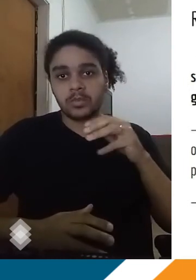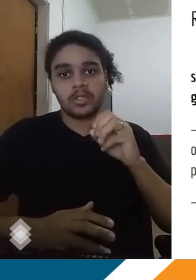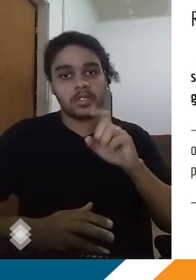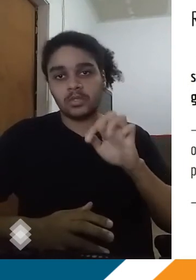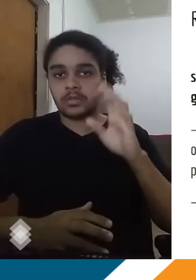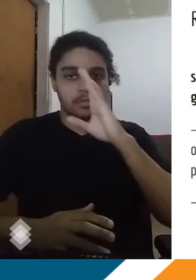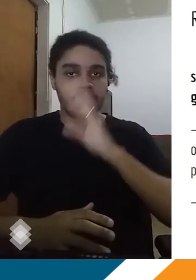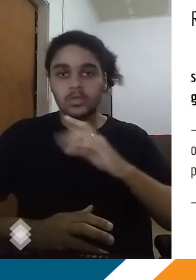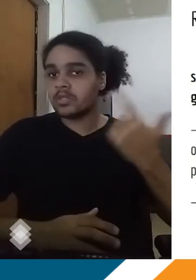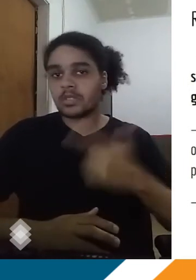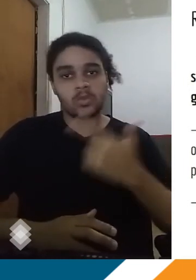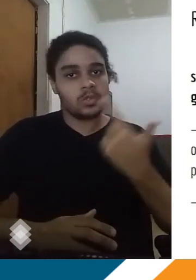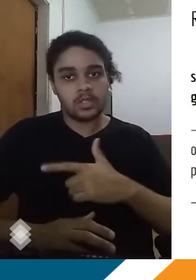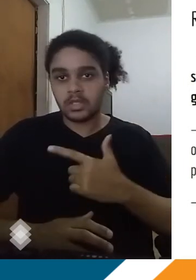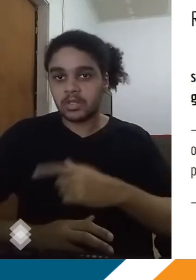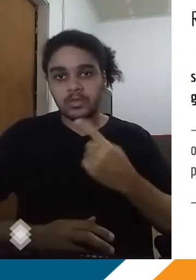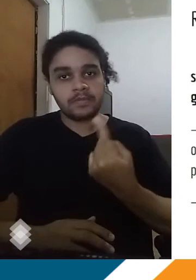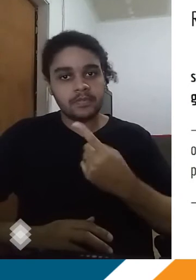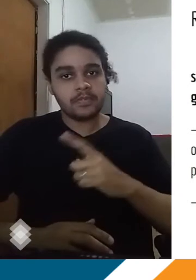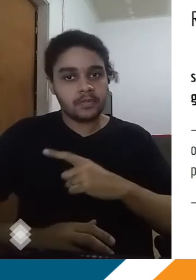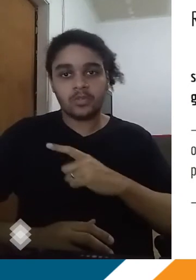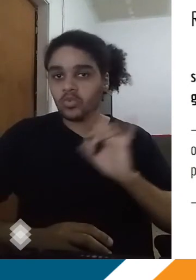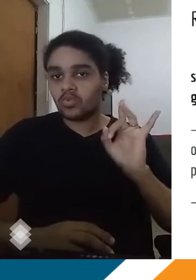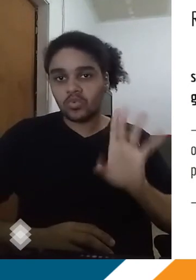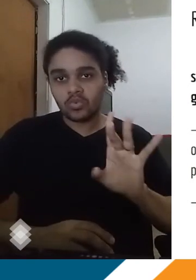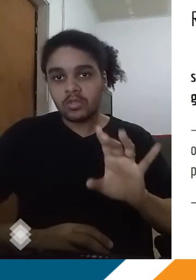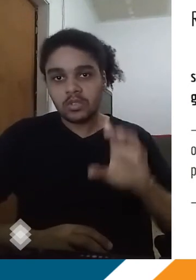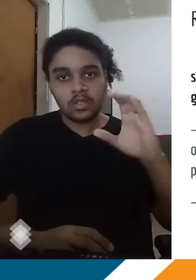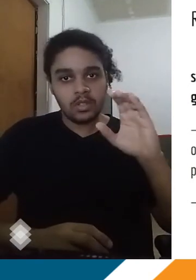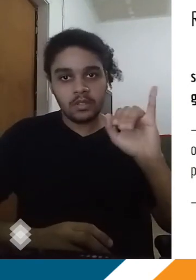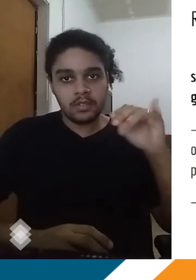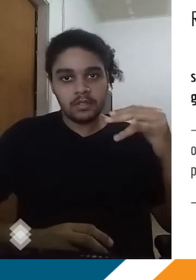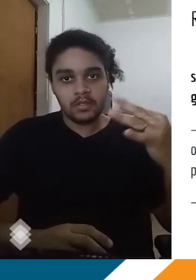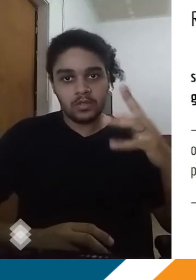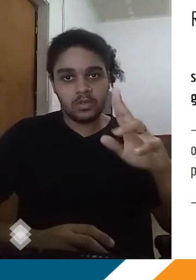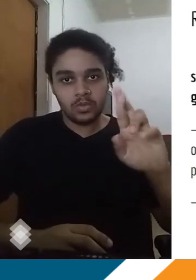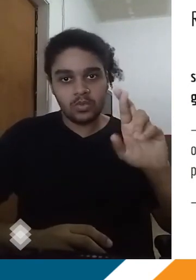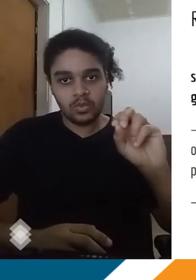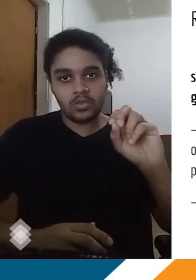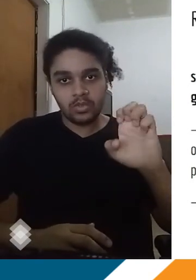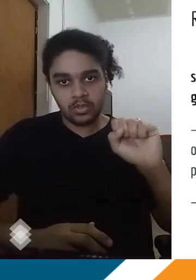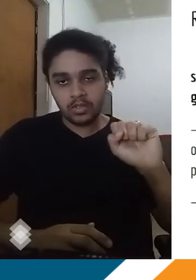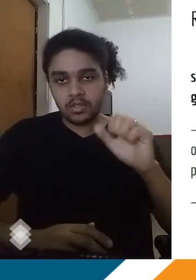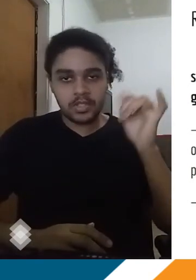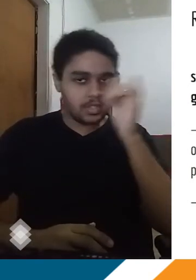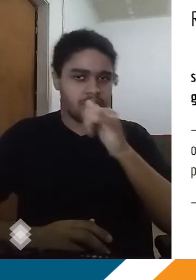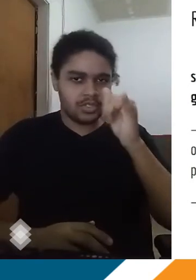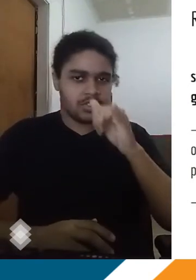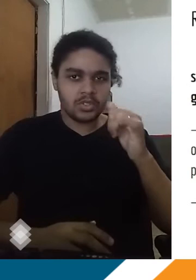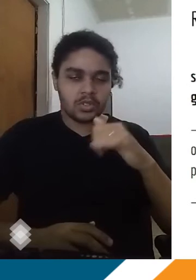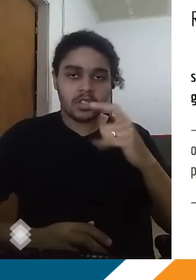Brasil, pessoal, a gente não tem dobramentos modernos. A gente possui somente cinturões